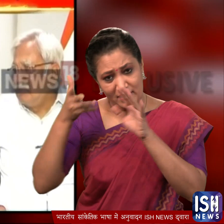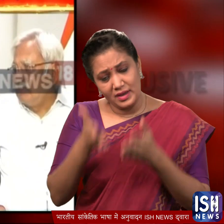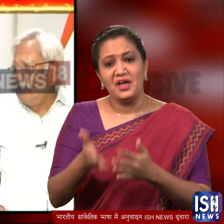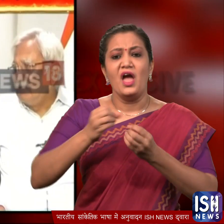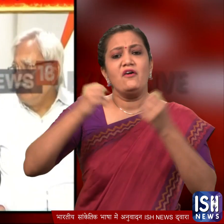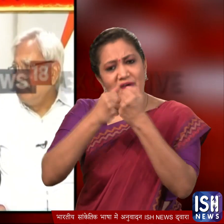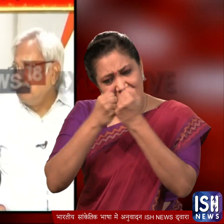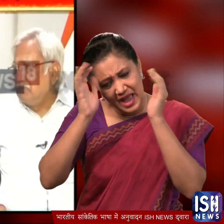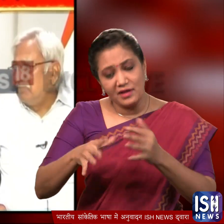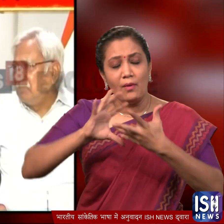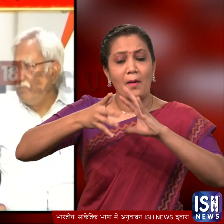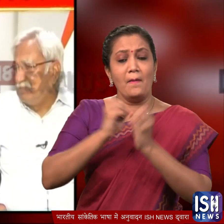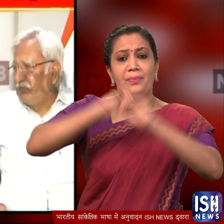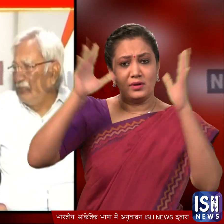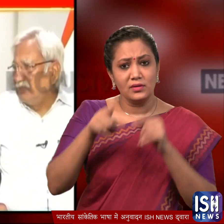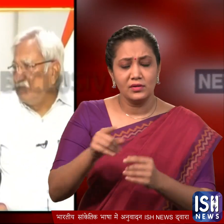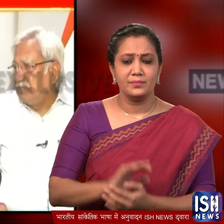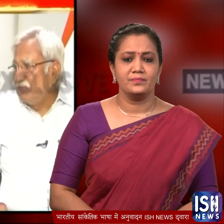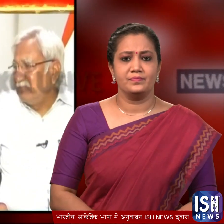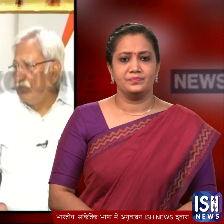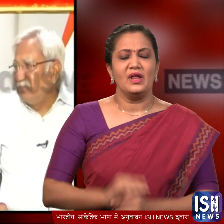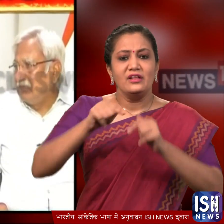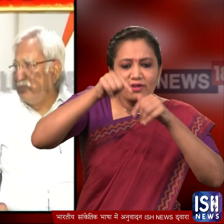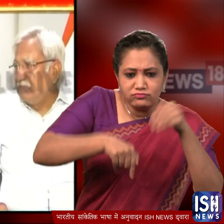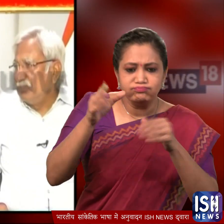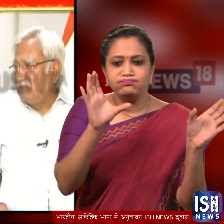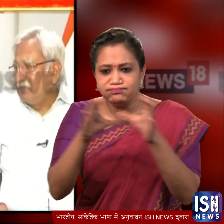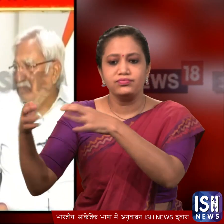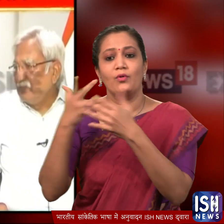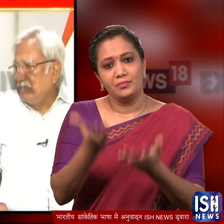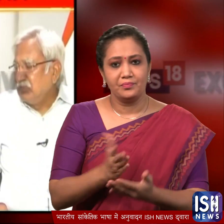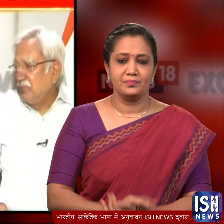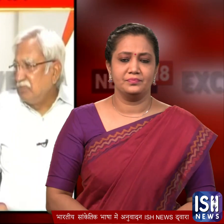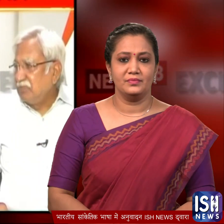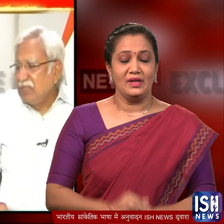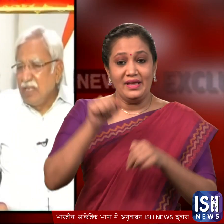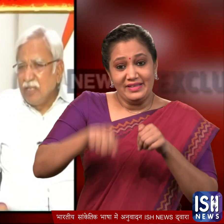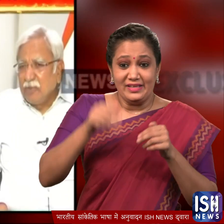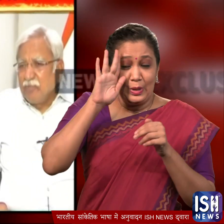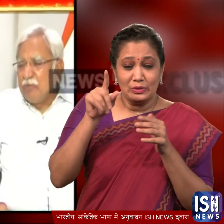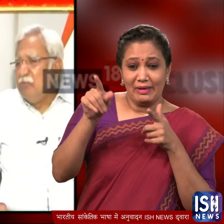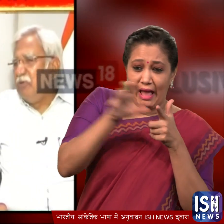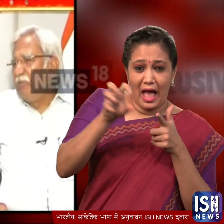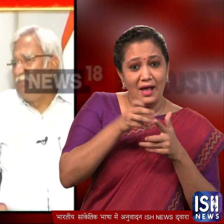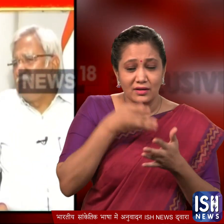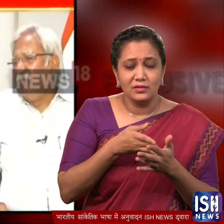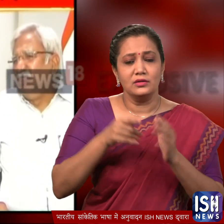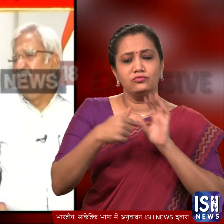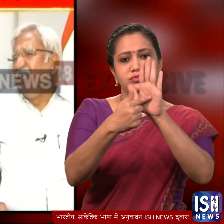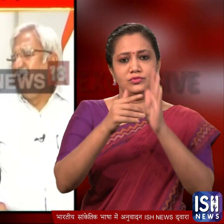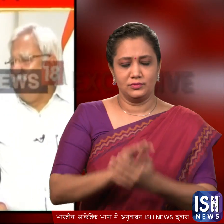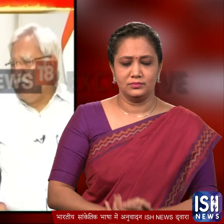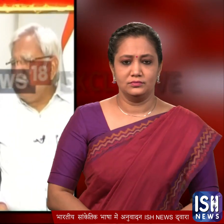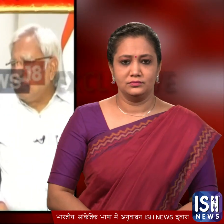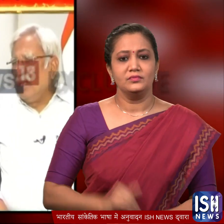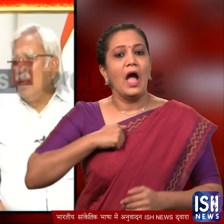है। हिंसा तो होती है और वो ठेका देते हैं वही लोग, राजनीतिक दलों से जुड़े लोग। तो ये स्टिंग ऑपरेशन है, इस पे क्या चुनाव आयोग